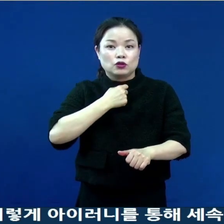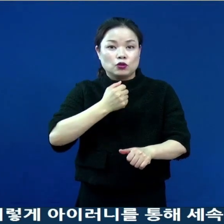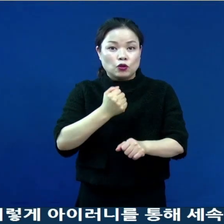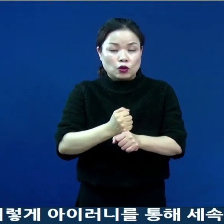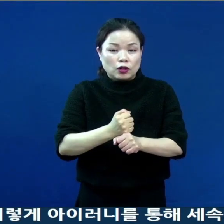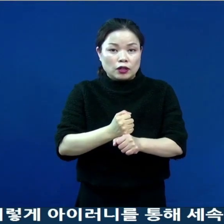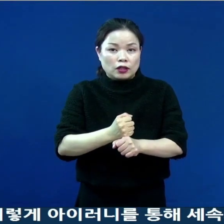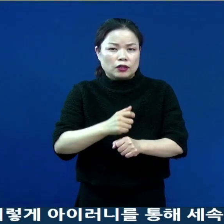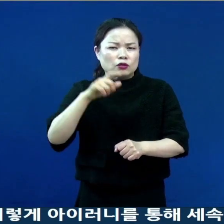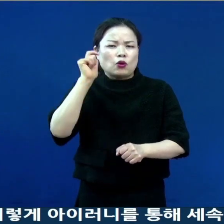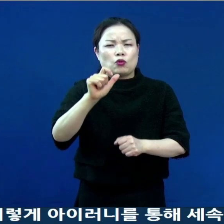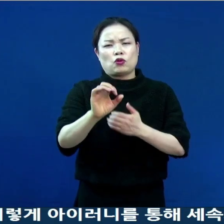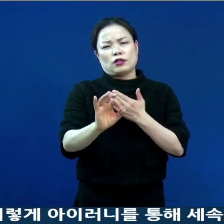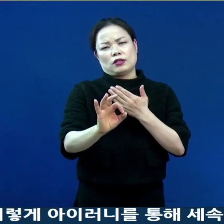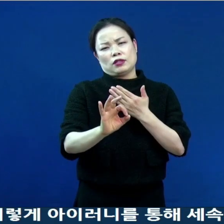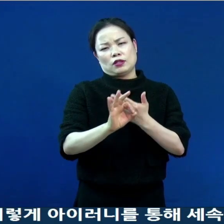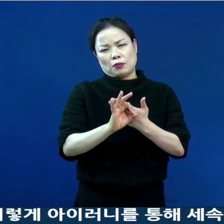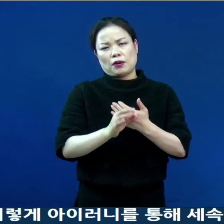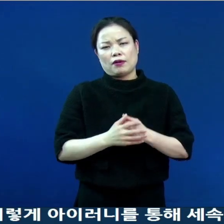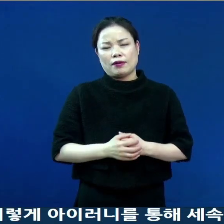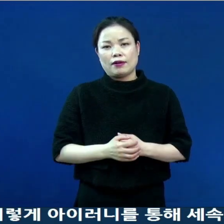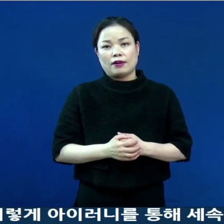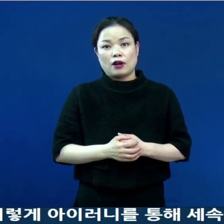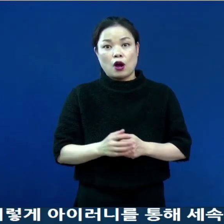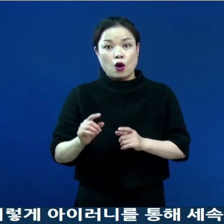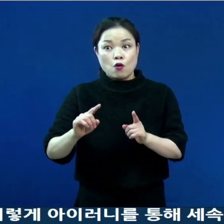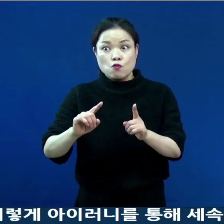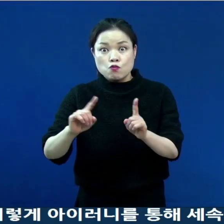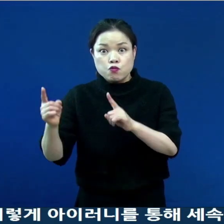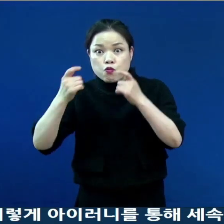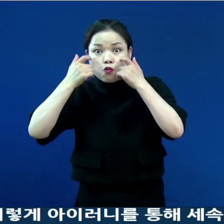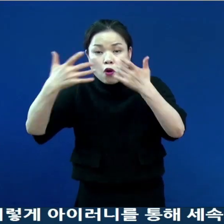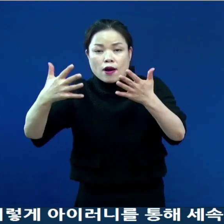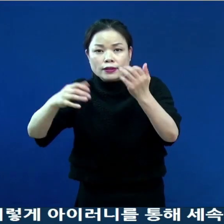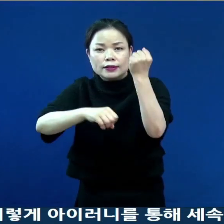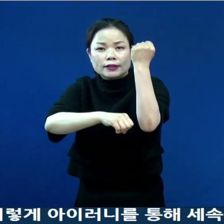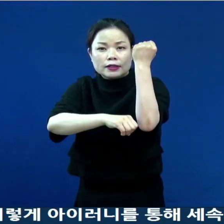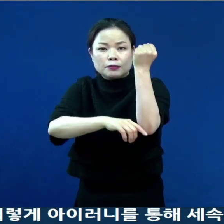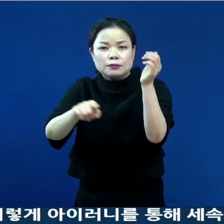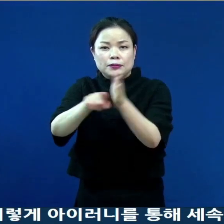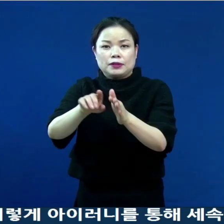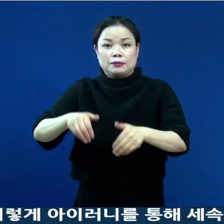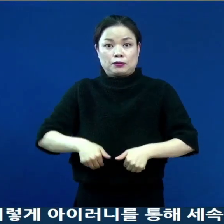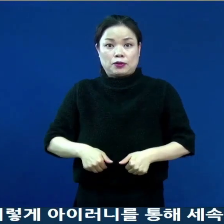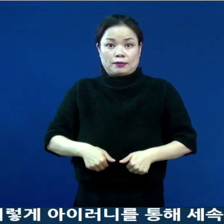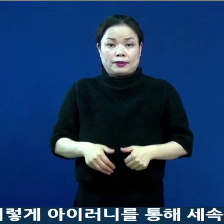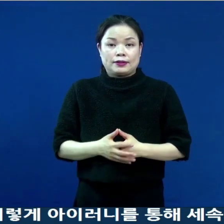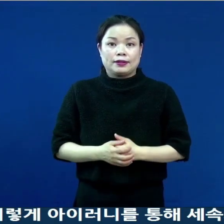믿음이 견고해지려면 부활의 확실성에 기반을 둔 믿음이 되어야 됩니다.